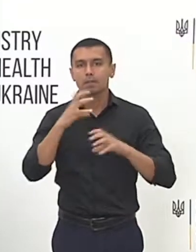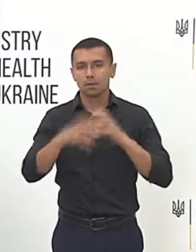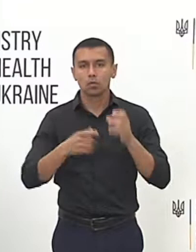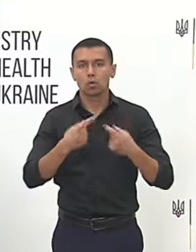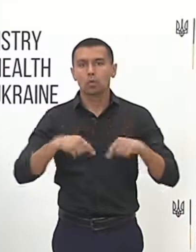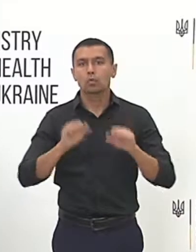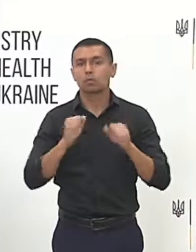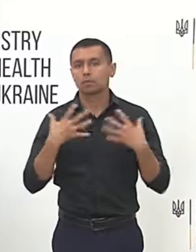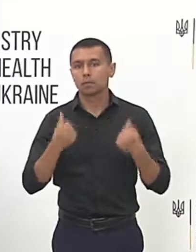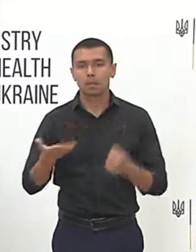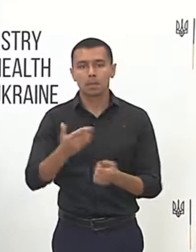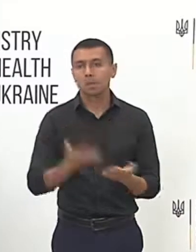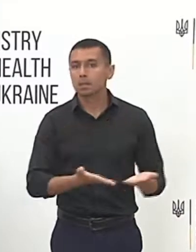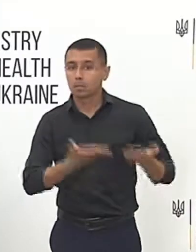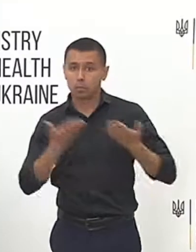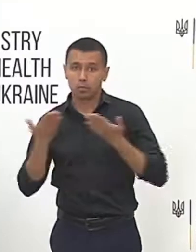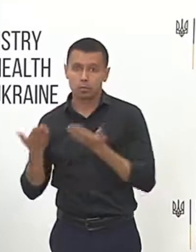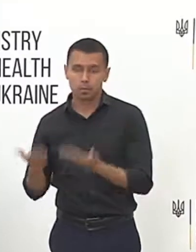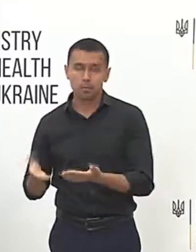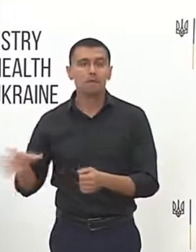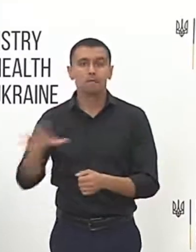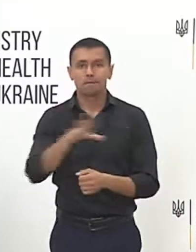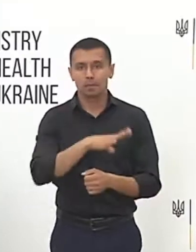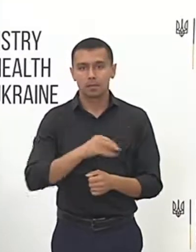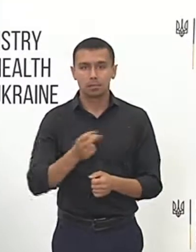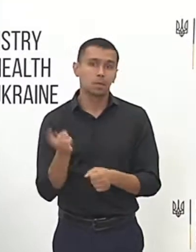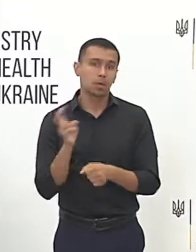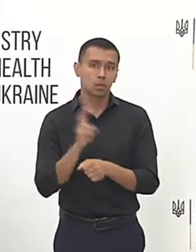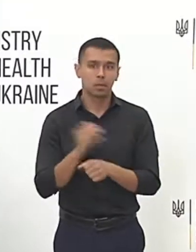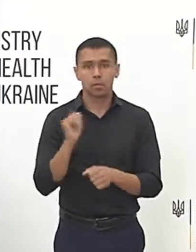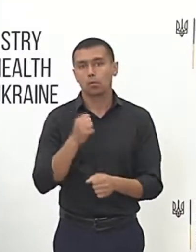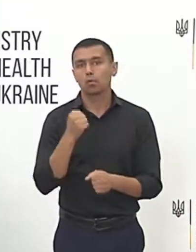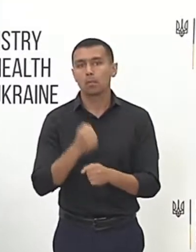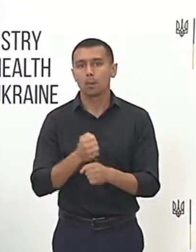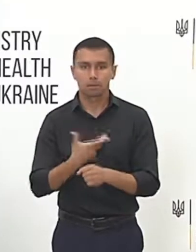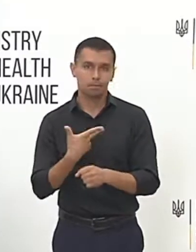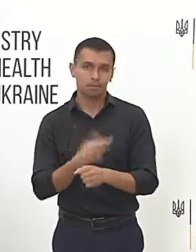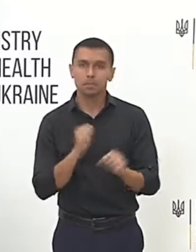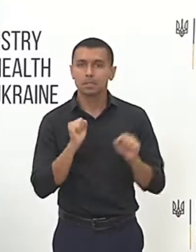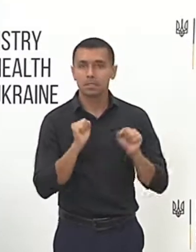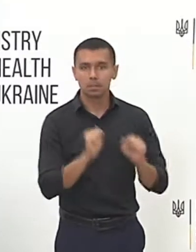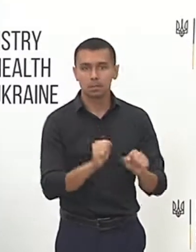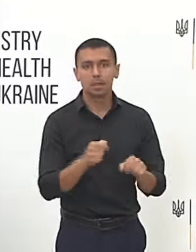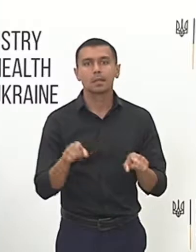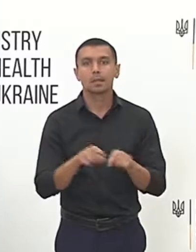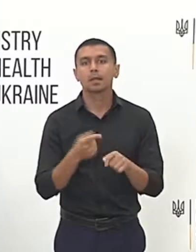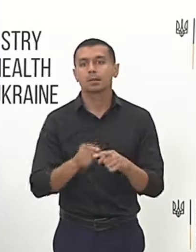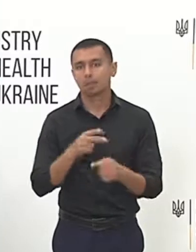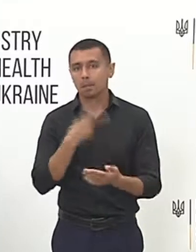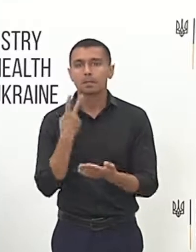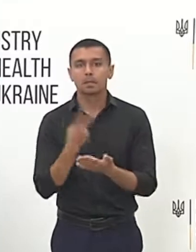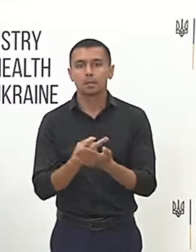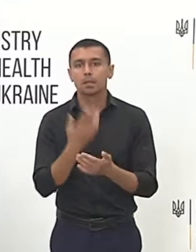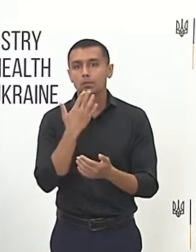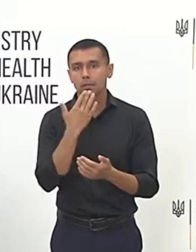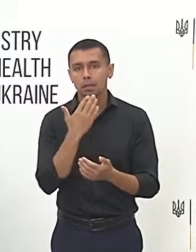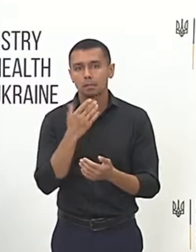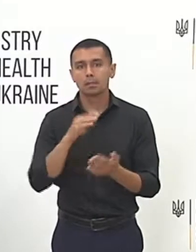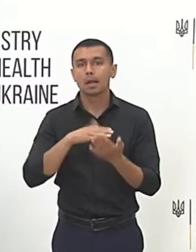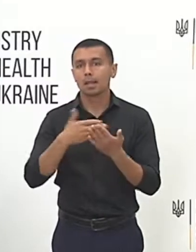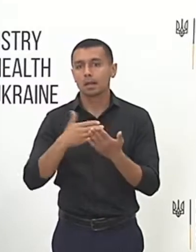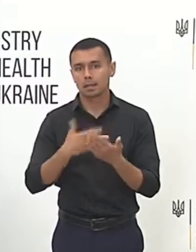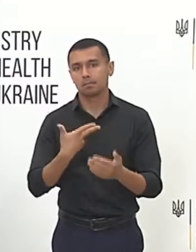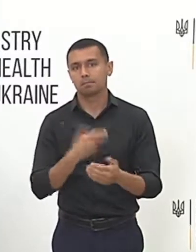здоров'я, тому ми запрошуємо всіх приходити і робити щеплення, так як це передбачає національний